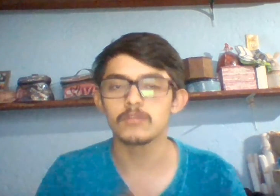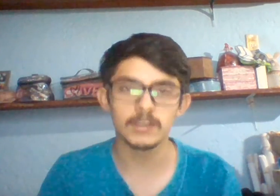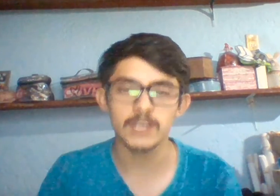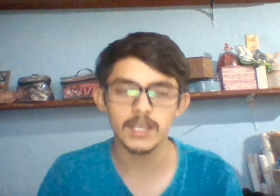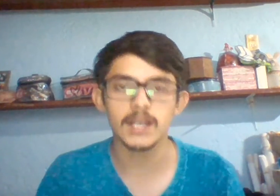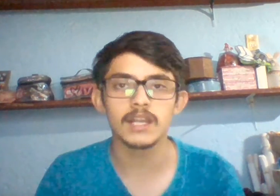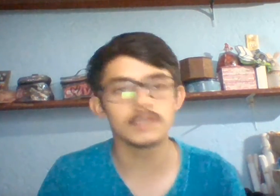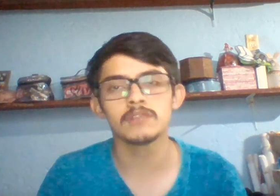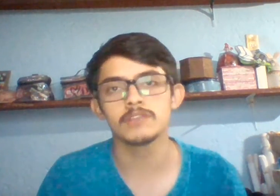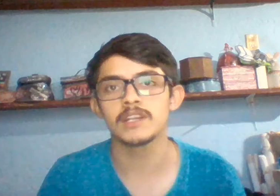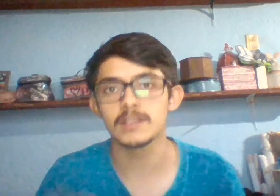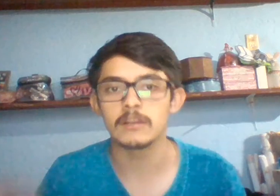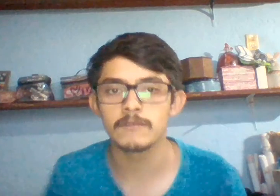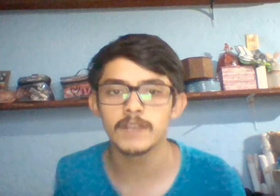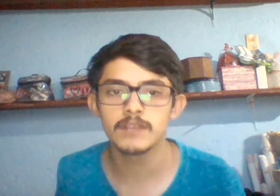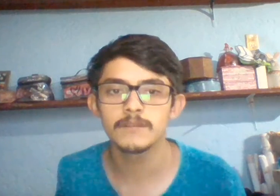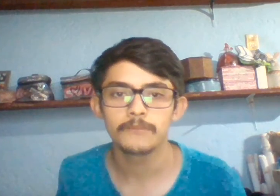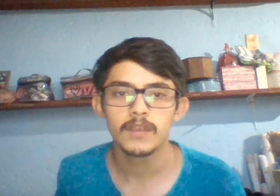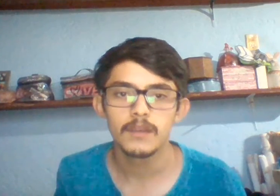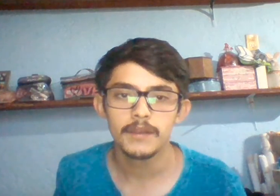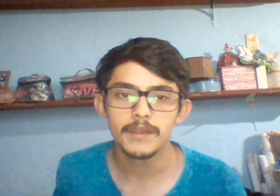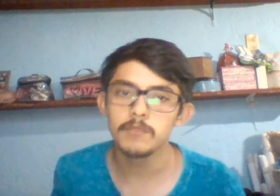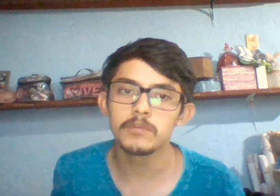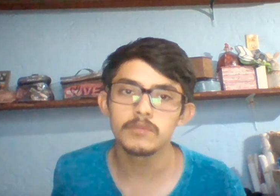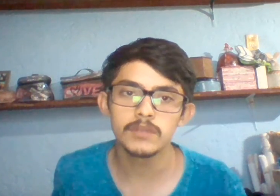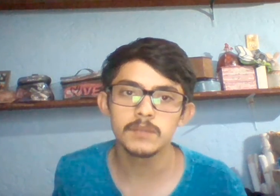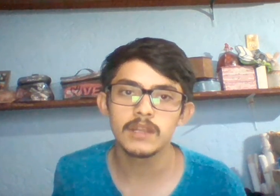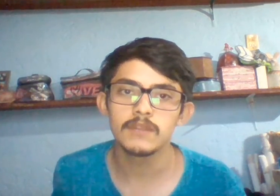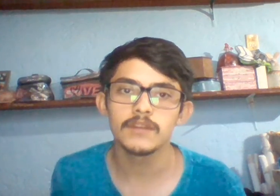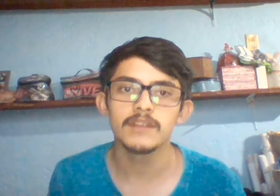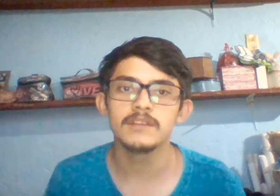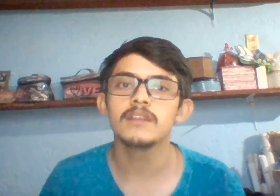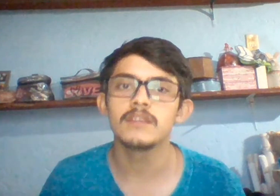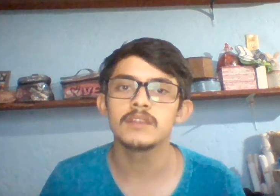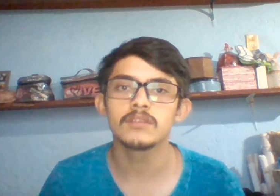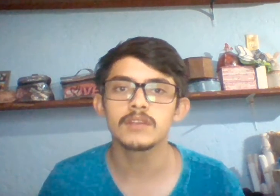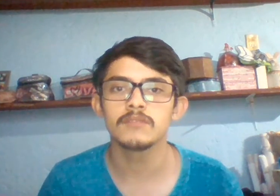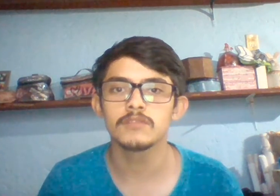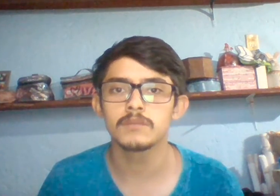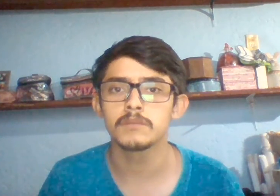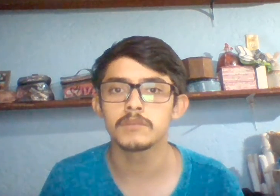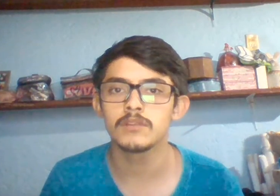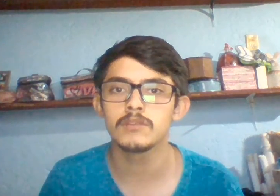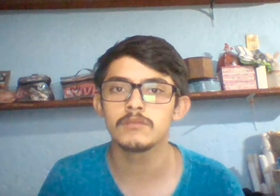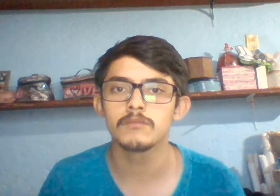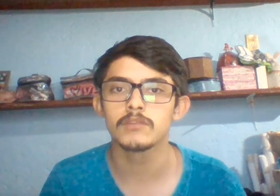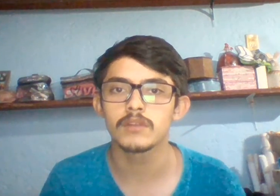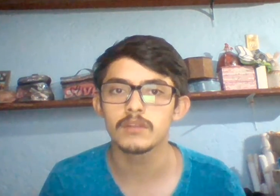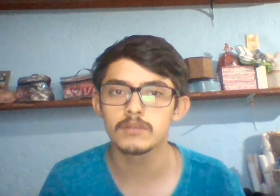se llegue a calentar o llegue a tener fallas. Y por último, la diferencia de torque de un servomotor y un motor reductor.